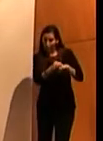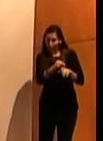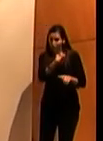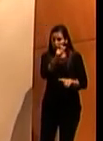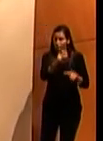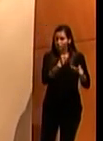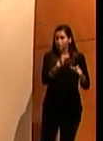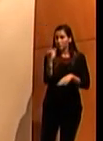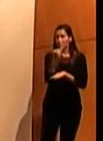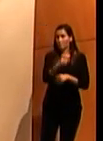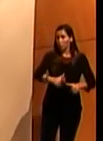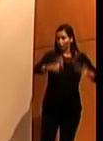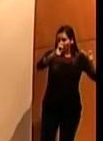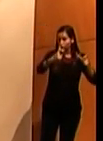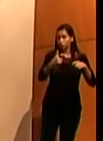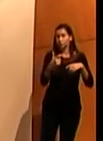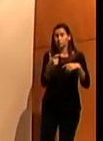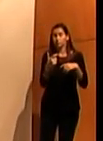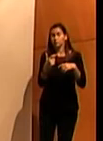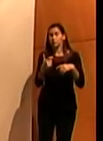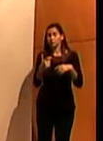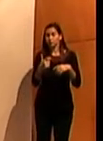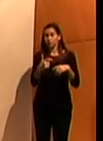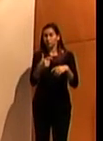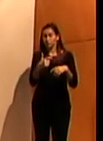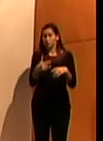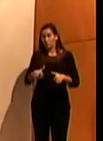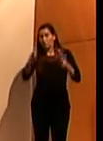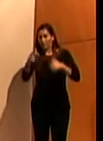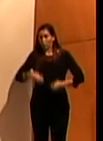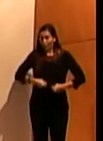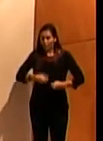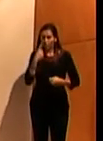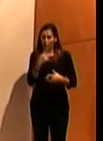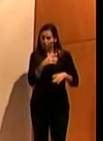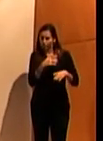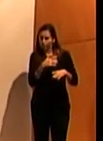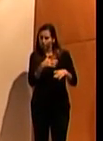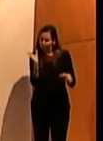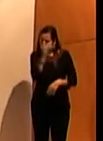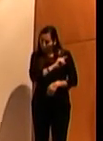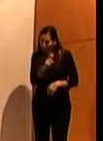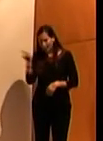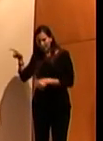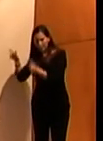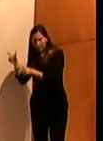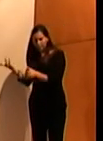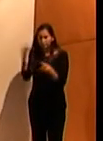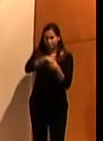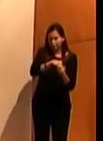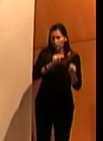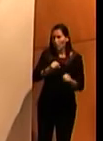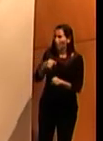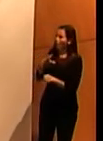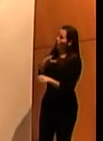l'inclusion dans les espaces d'aménagement, en associant les personnes. Donc ça peut être... Il y a un projet, par exemple, sur lequel on peut peut-être